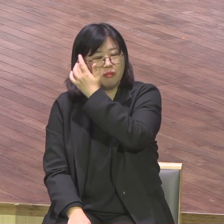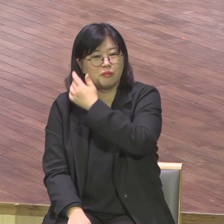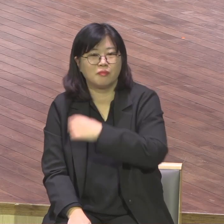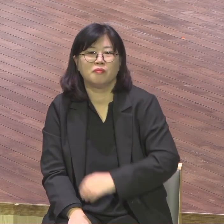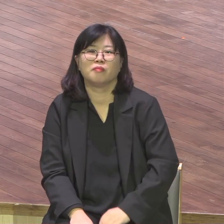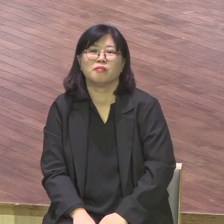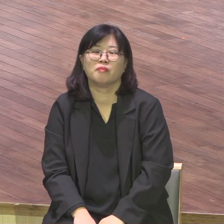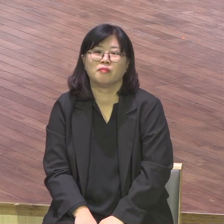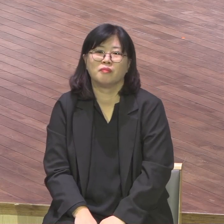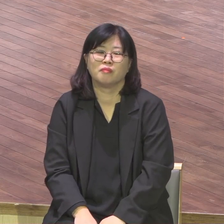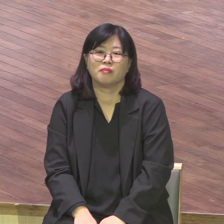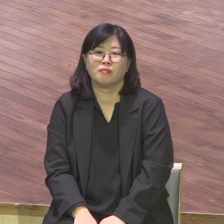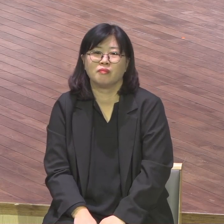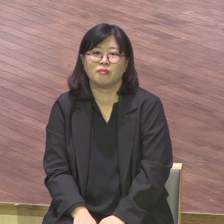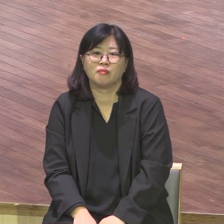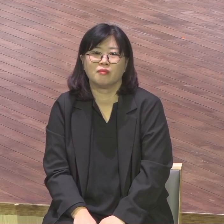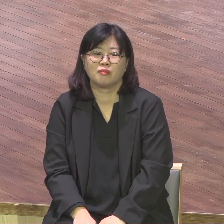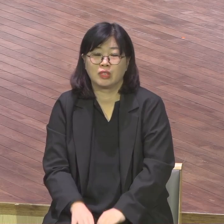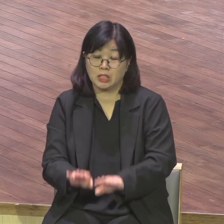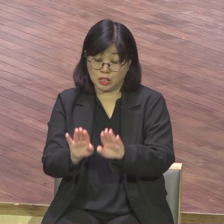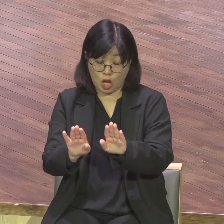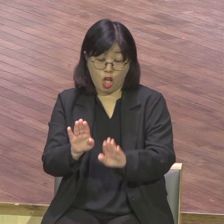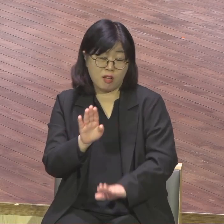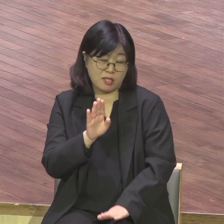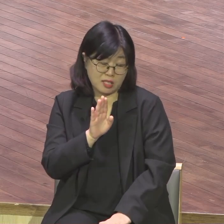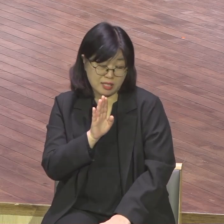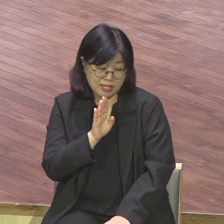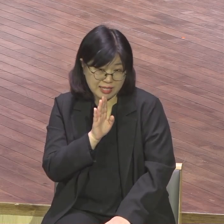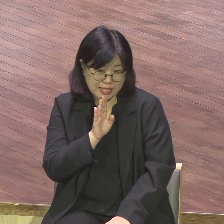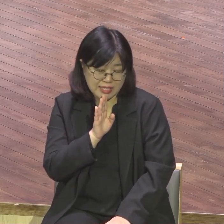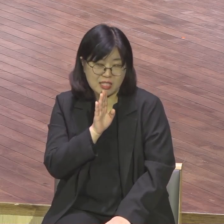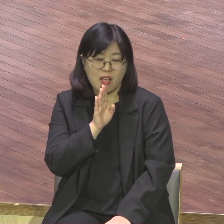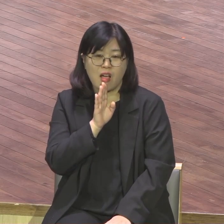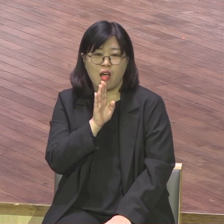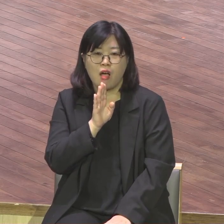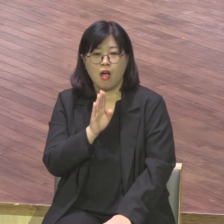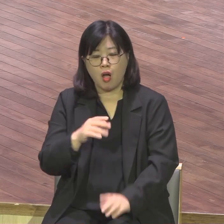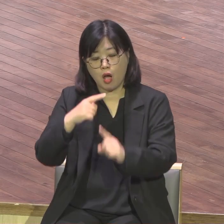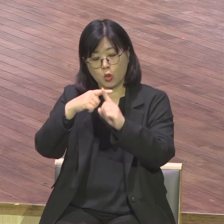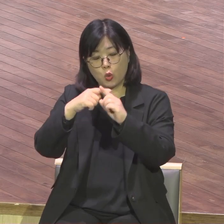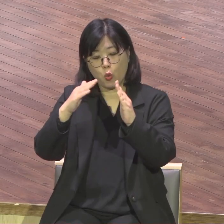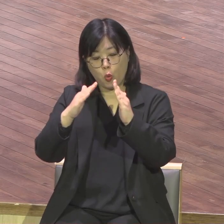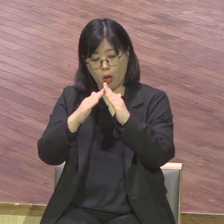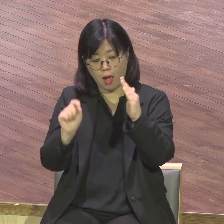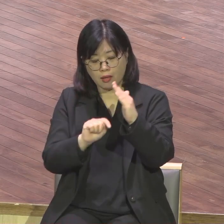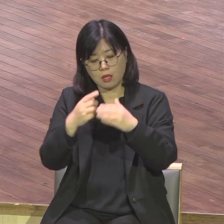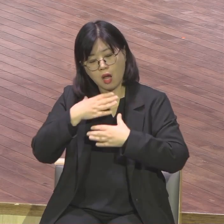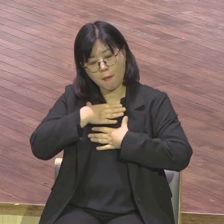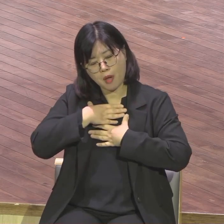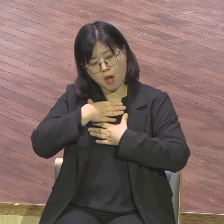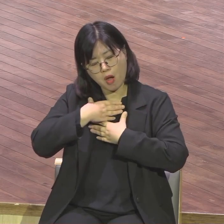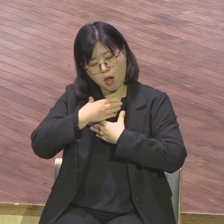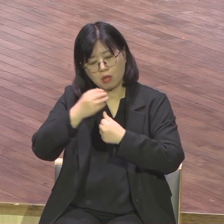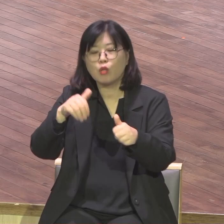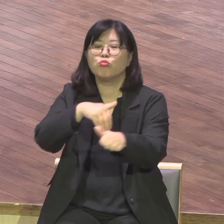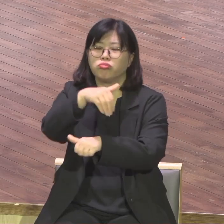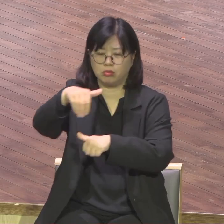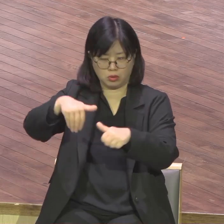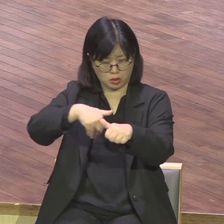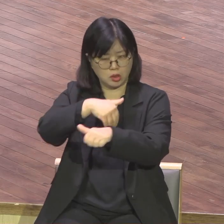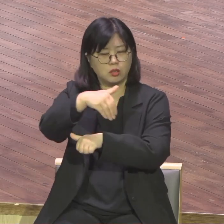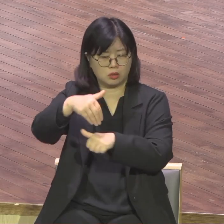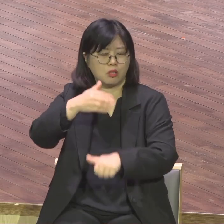정말로 교회가 진정한 영적 육신적 안식처가 되도록 해주셔야 됩니다. 와서